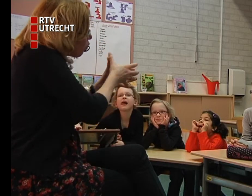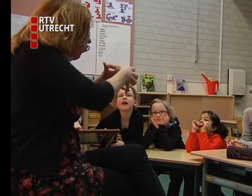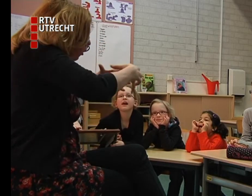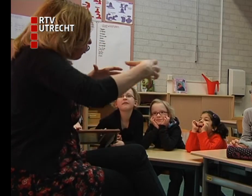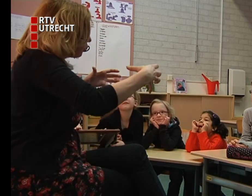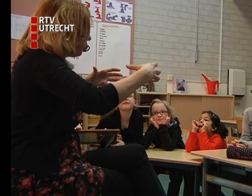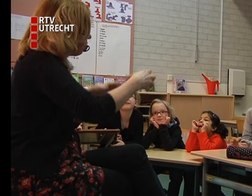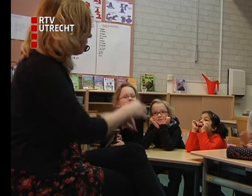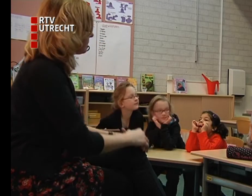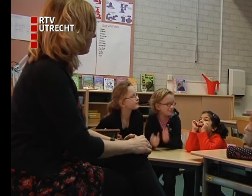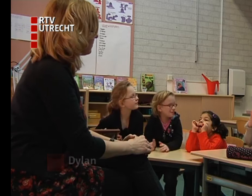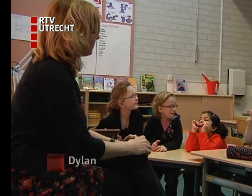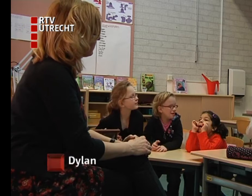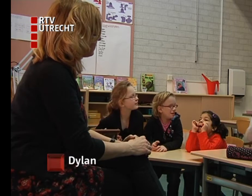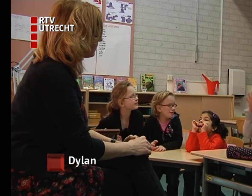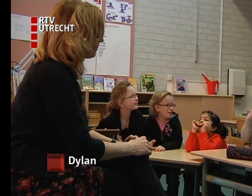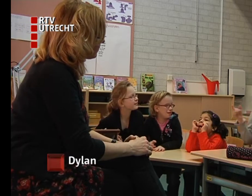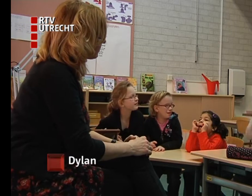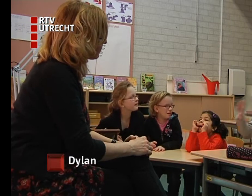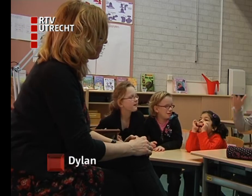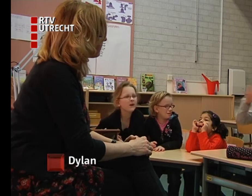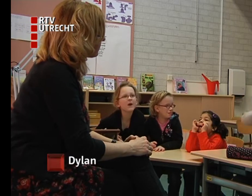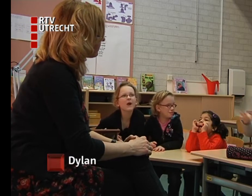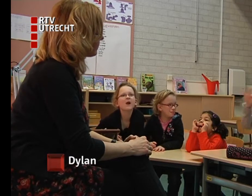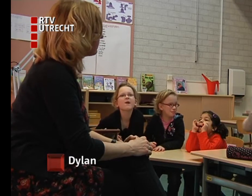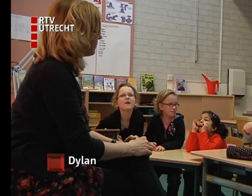de groep groter wordt?